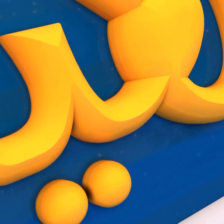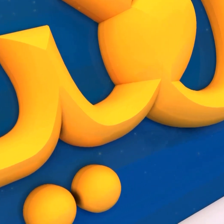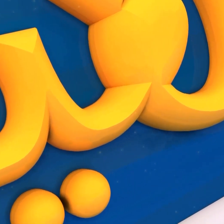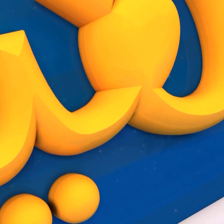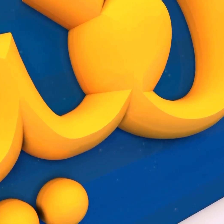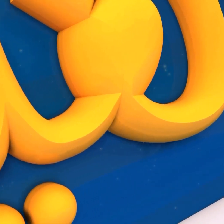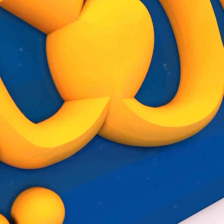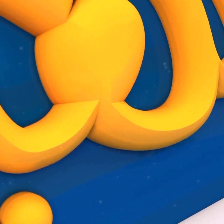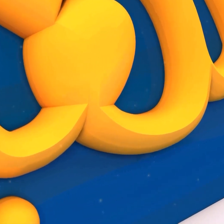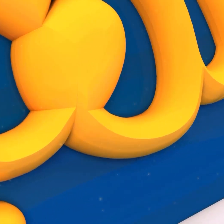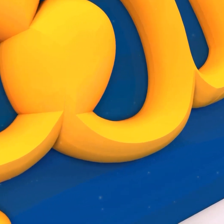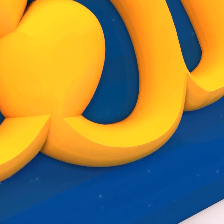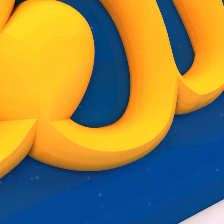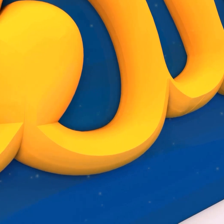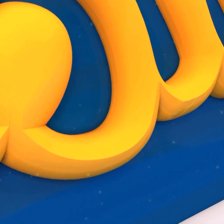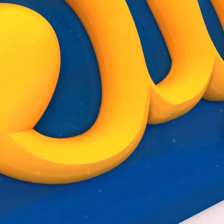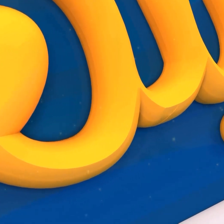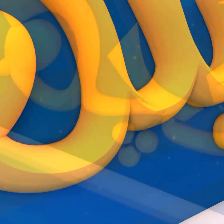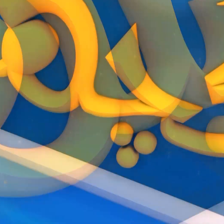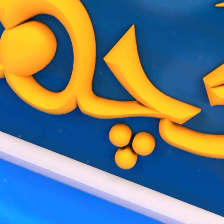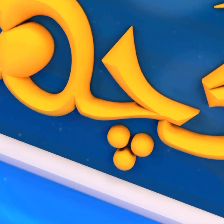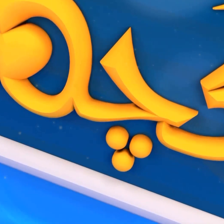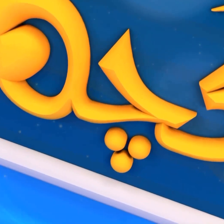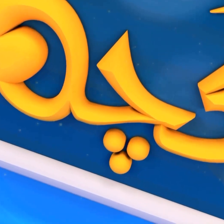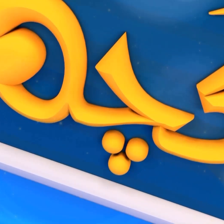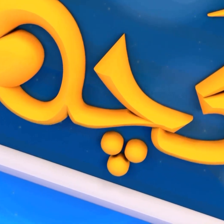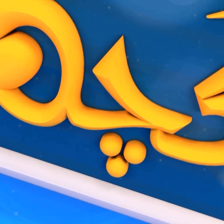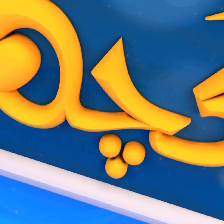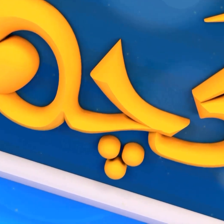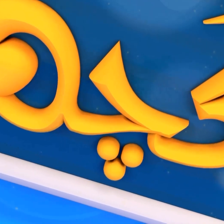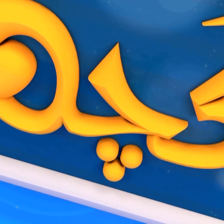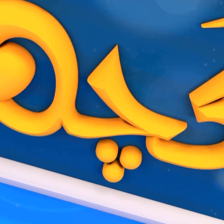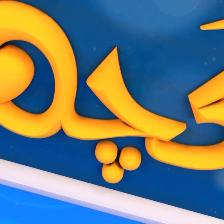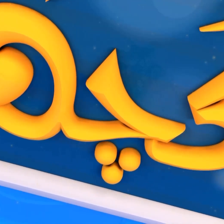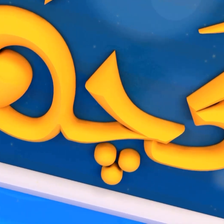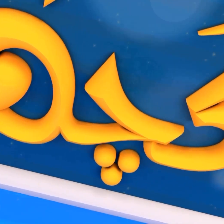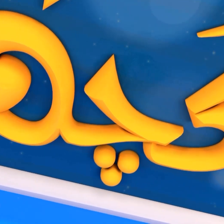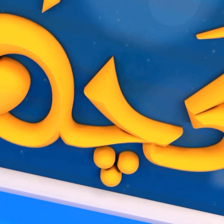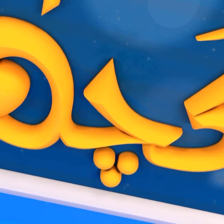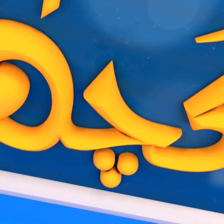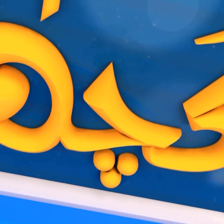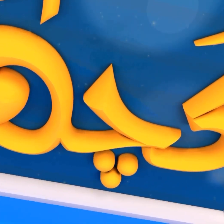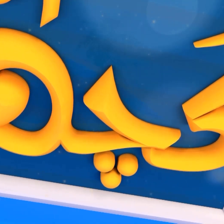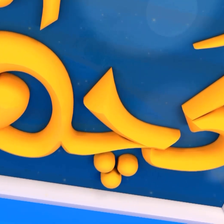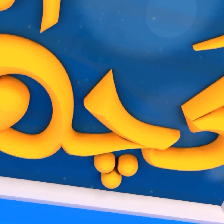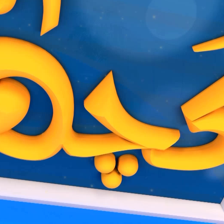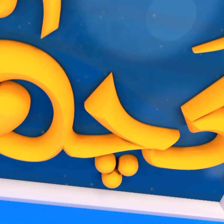ہے یہ بیان، علم کے پھولوں سے ہے آنگن سجا،